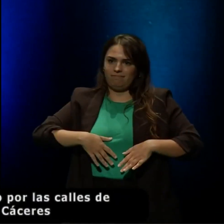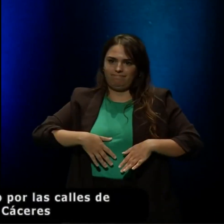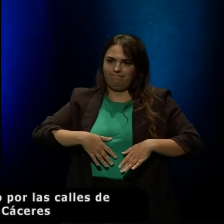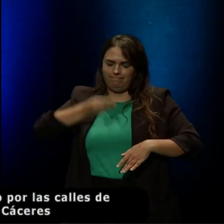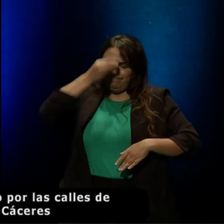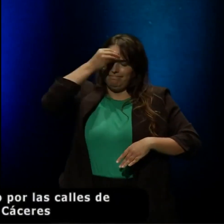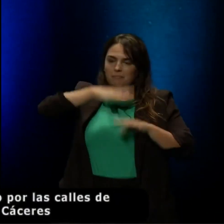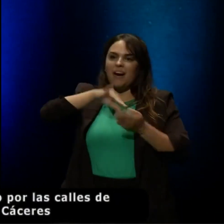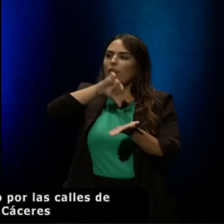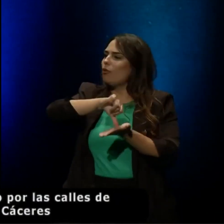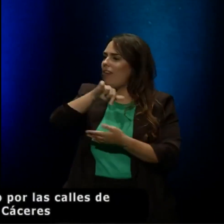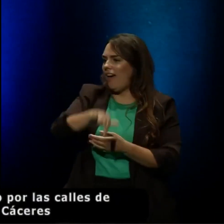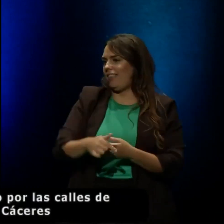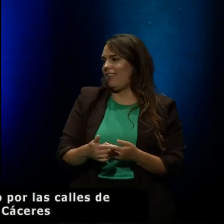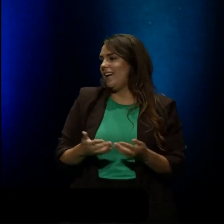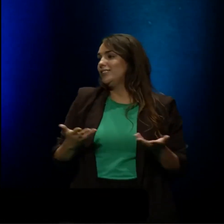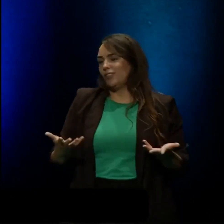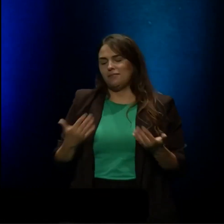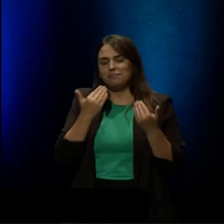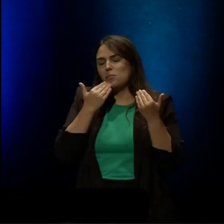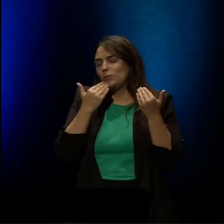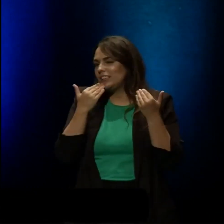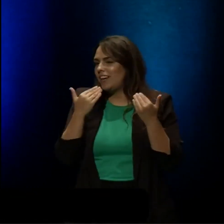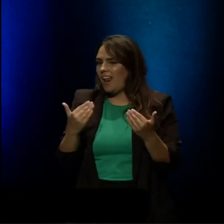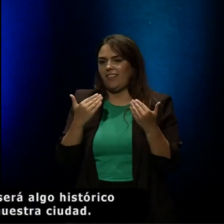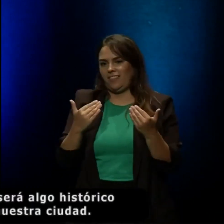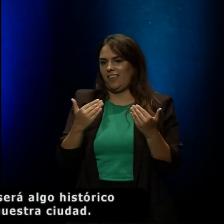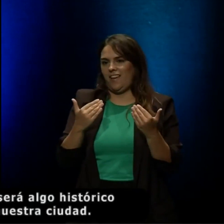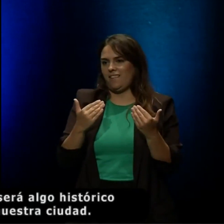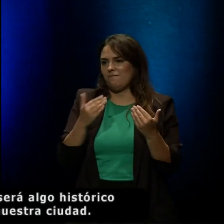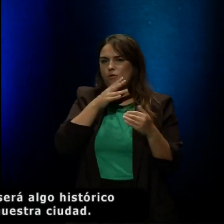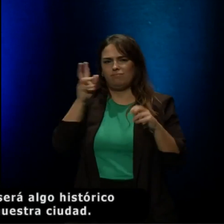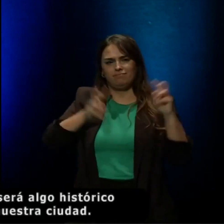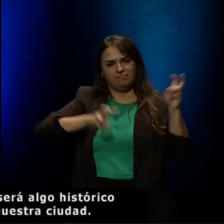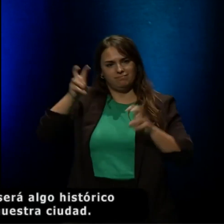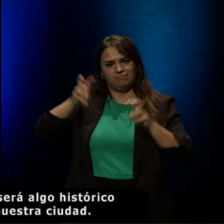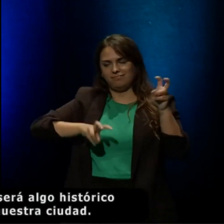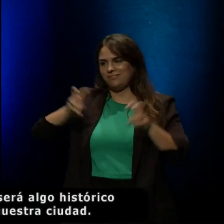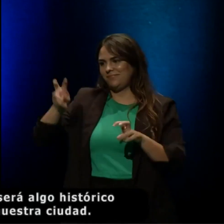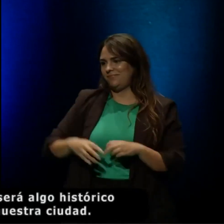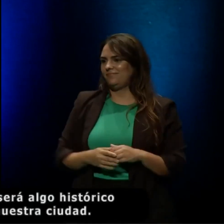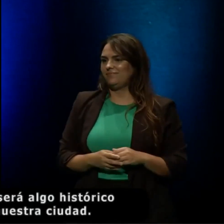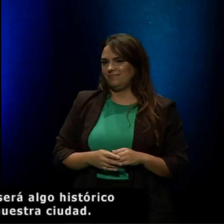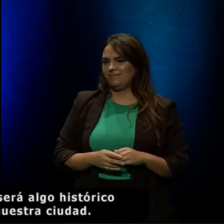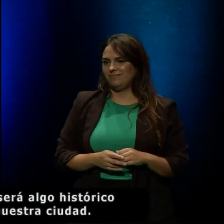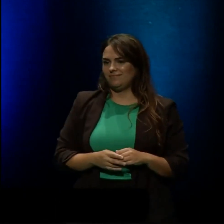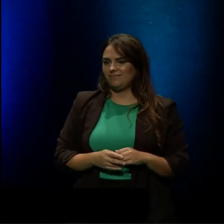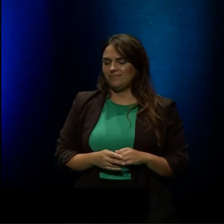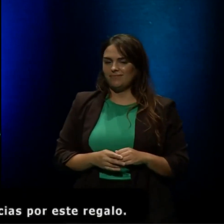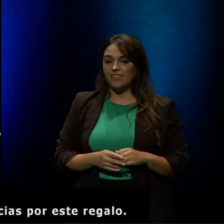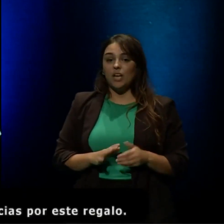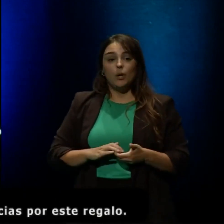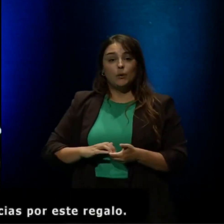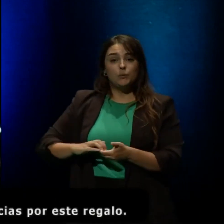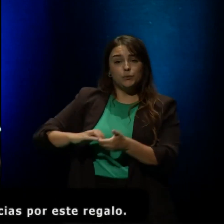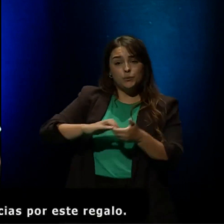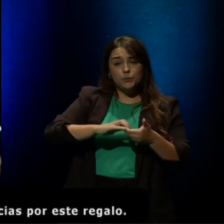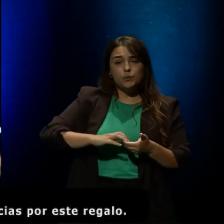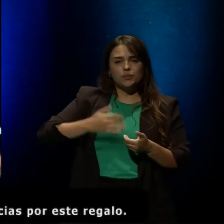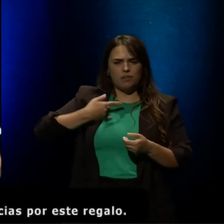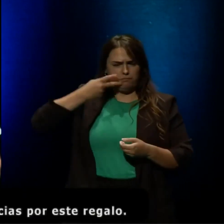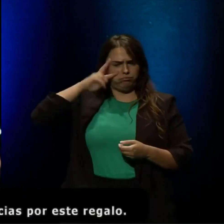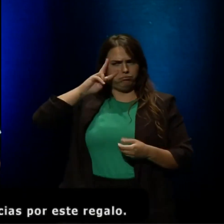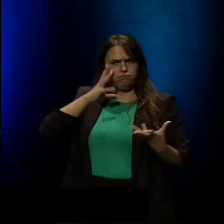nuestra ciudad. Así que muchas gracias por este regalo. Como confederación, con muchas décadas